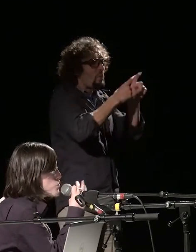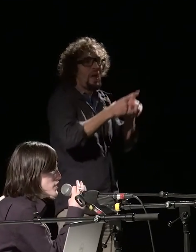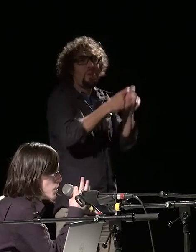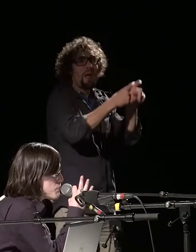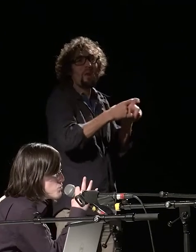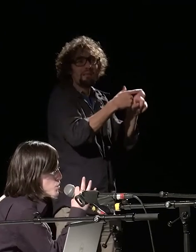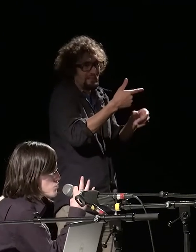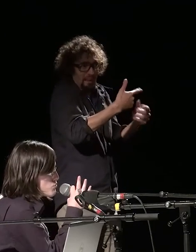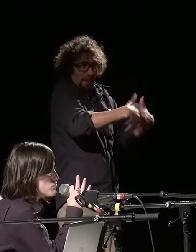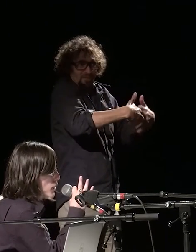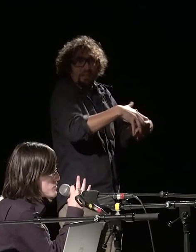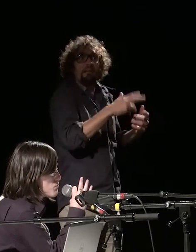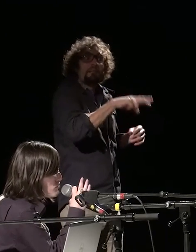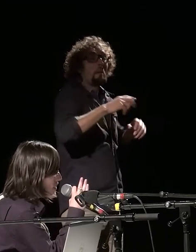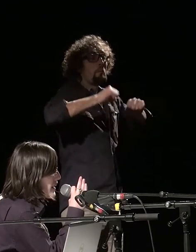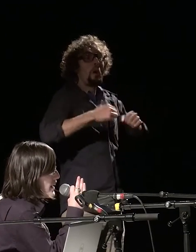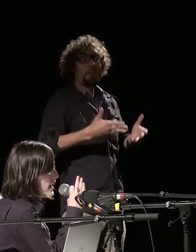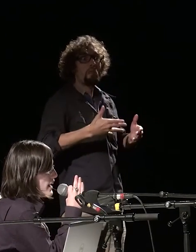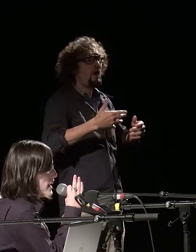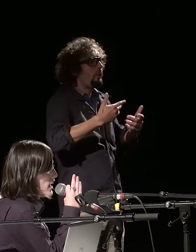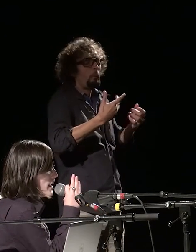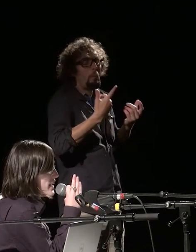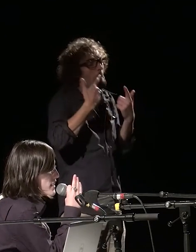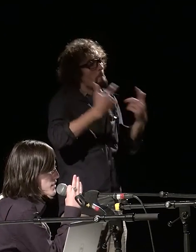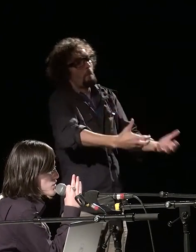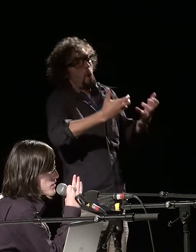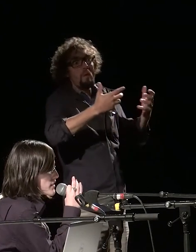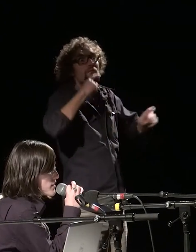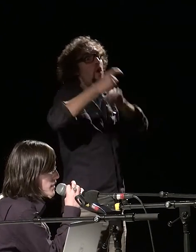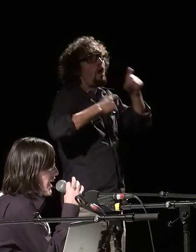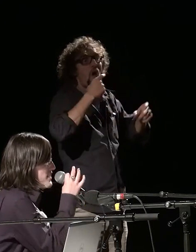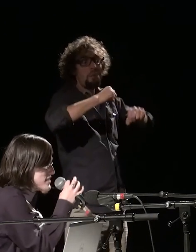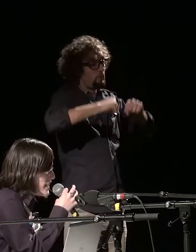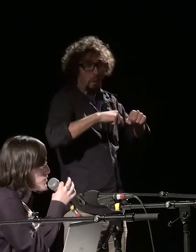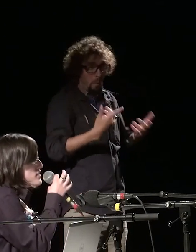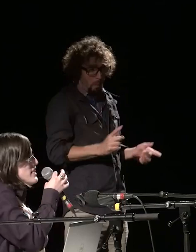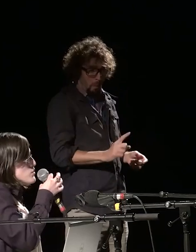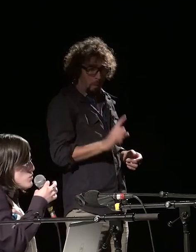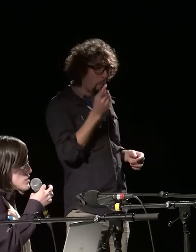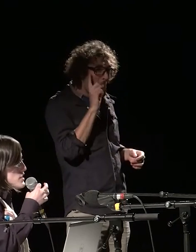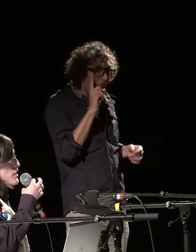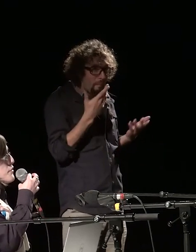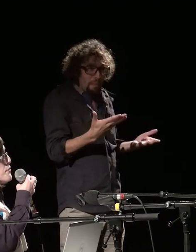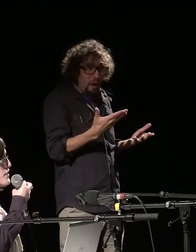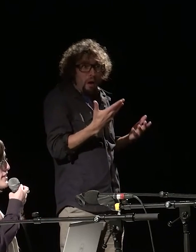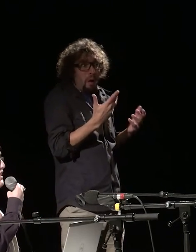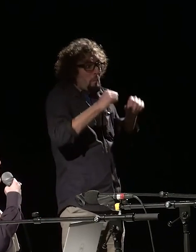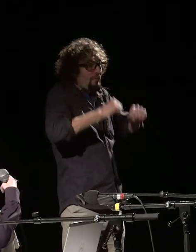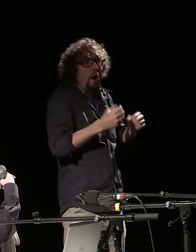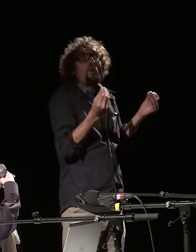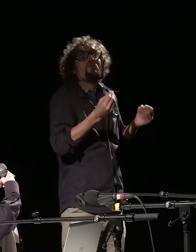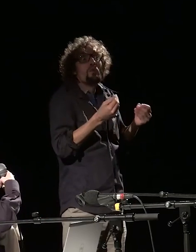En fait, on ne développe plus de violence du pouvoir parce que le pouvoir est installé dans des technologies